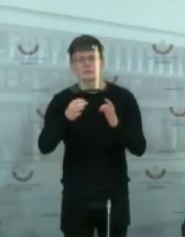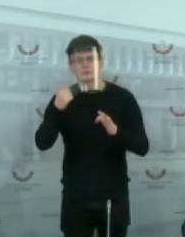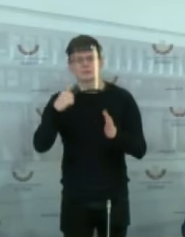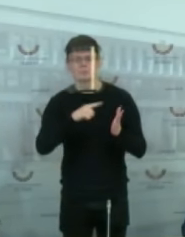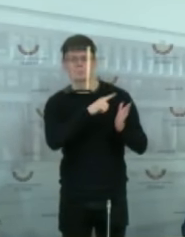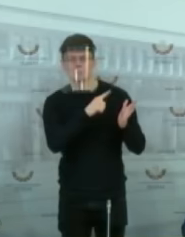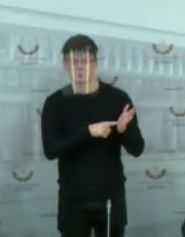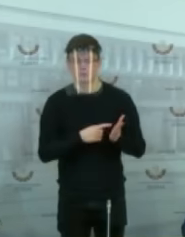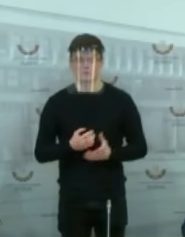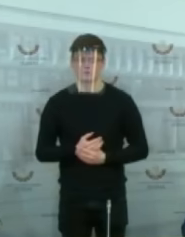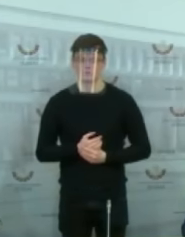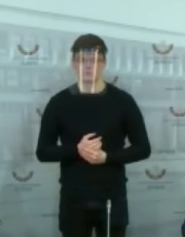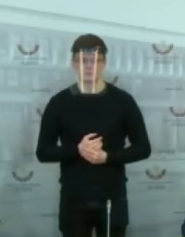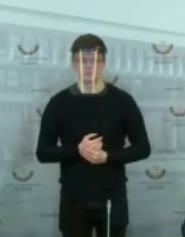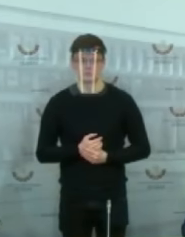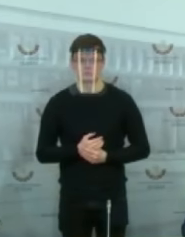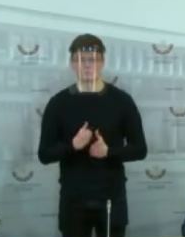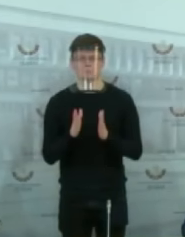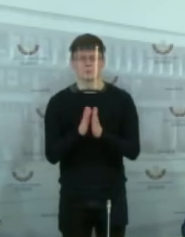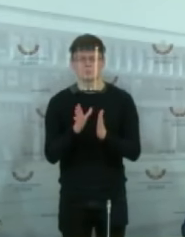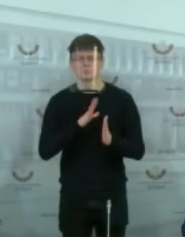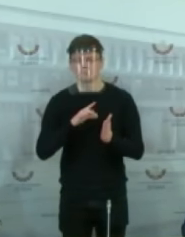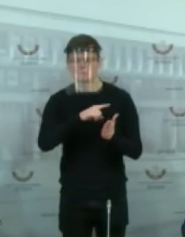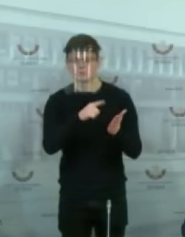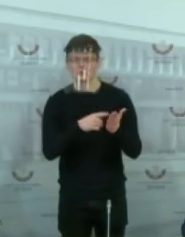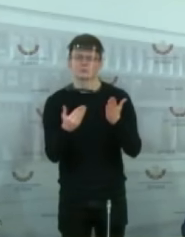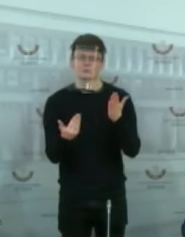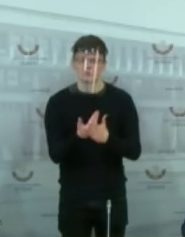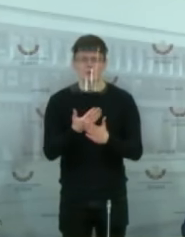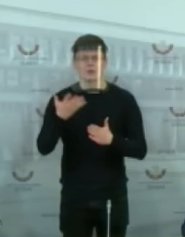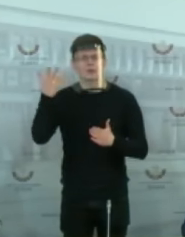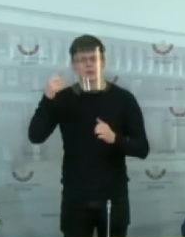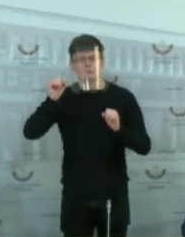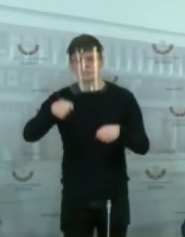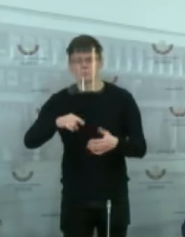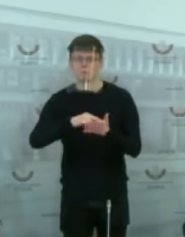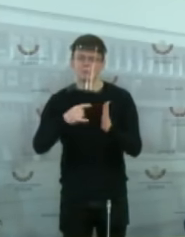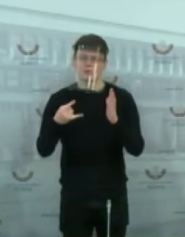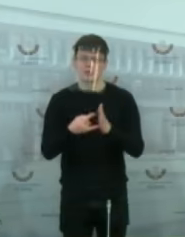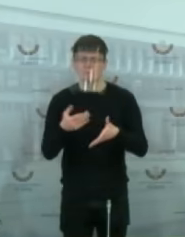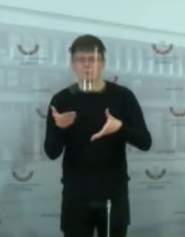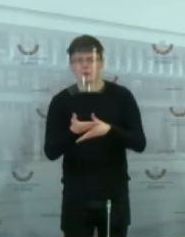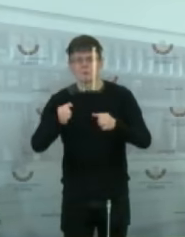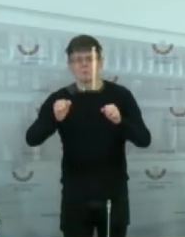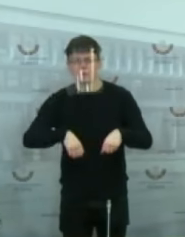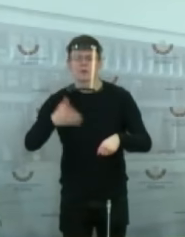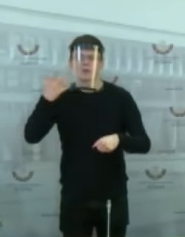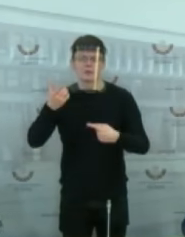Grinai, kolega prašė perklausti, nuo kada gali būti planinė ta pagalba grįžti? Nuo kada bus teikimas